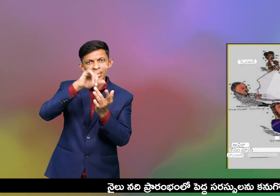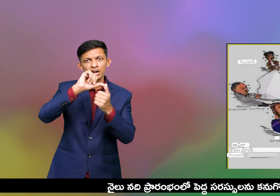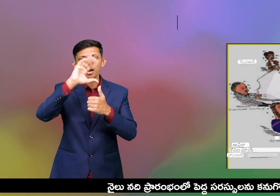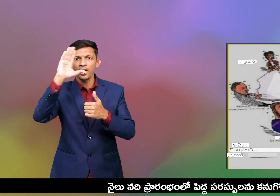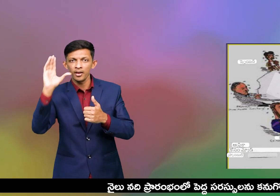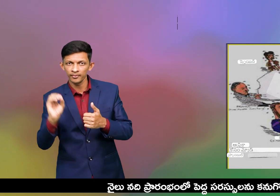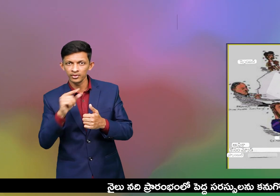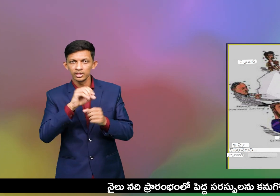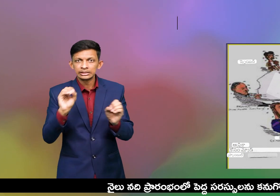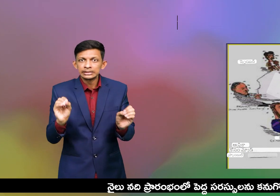సరస్సులను కనుగొన్నారు.